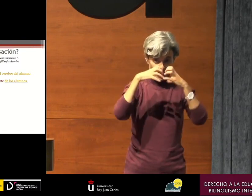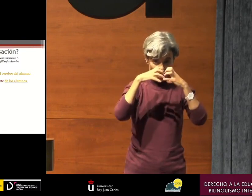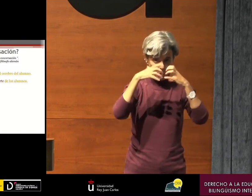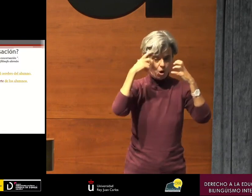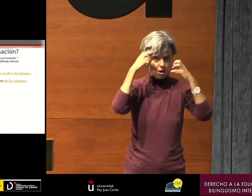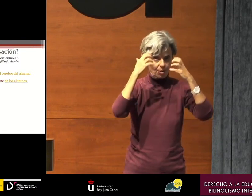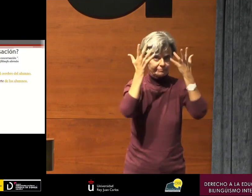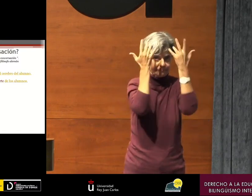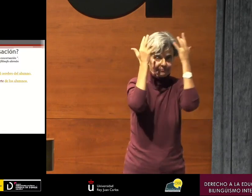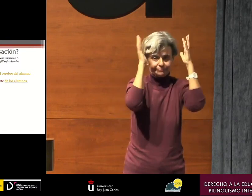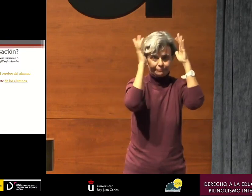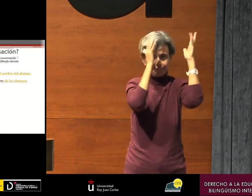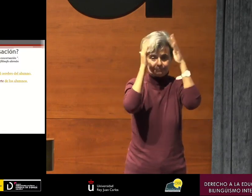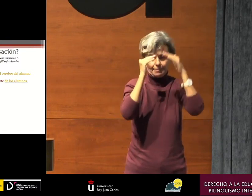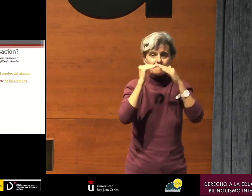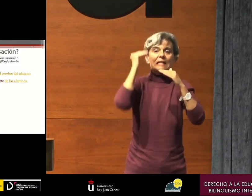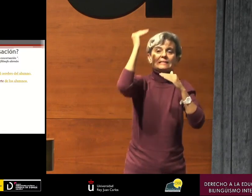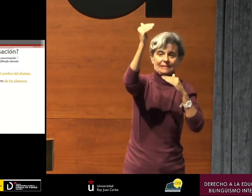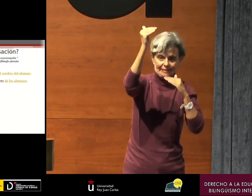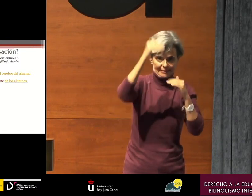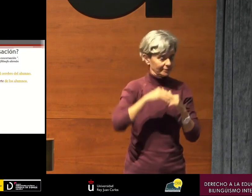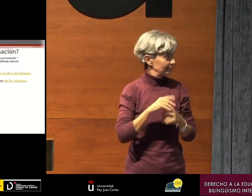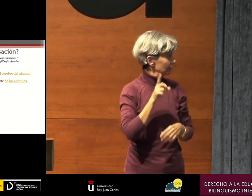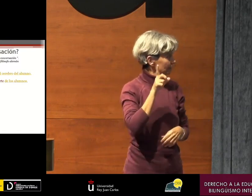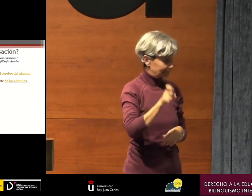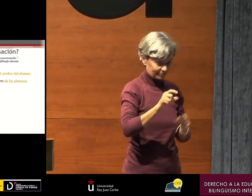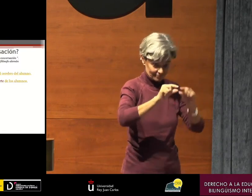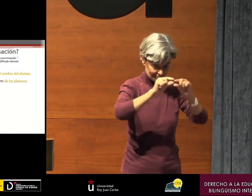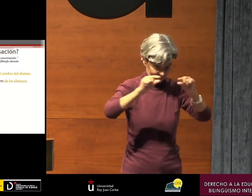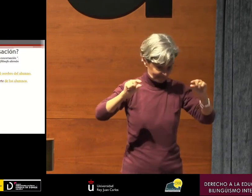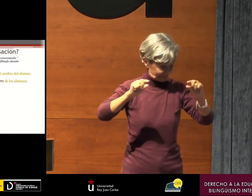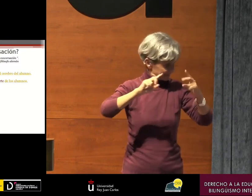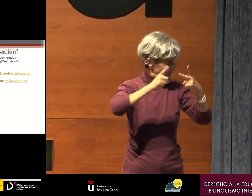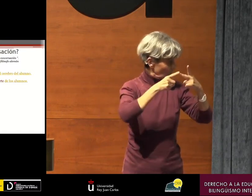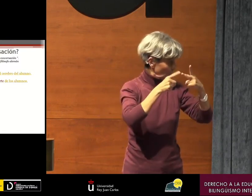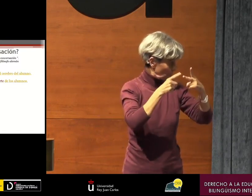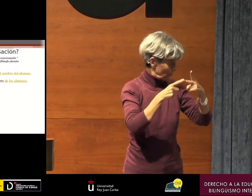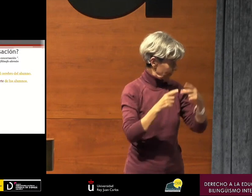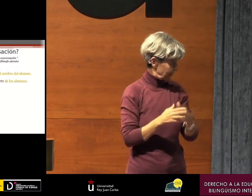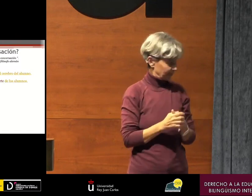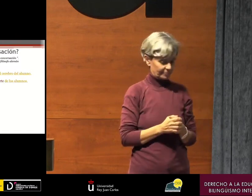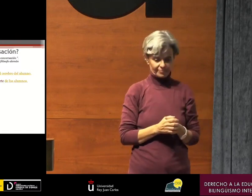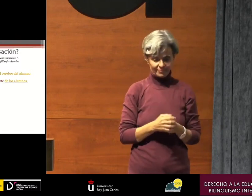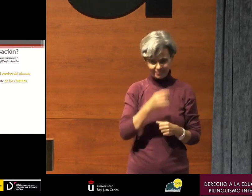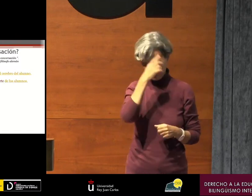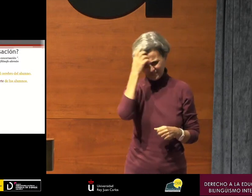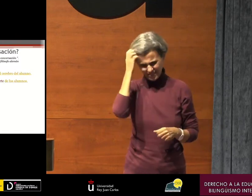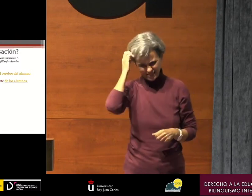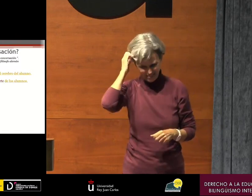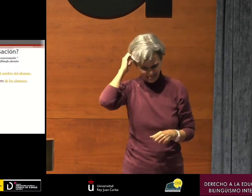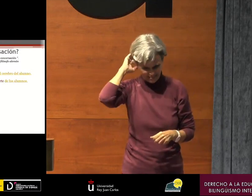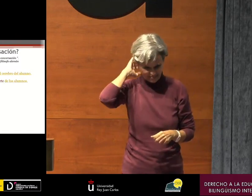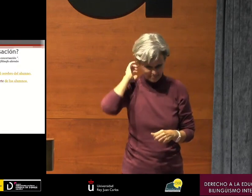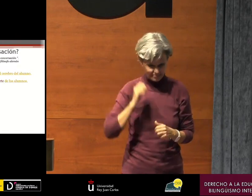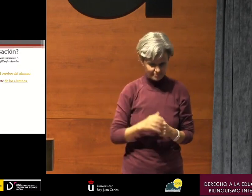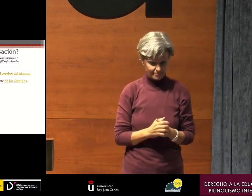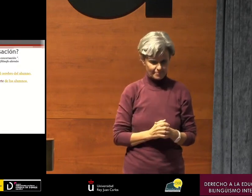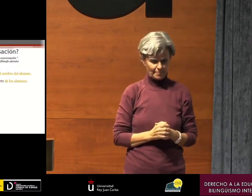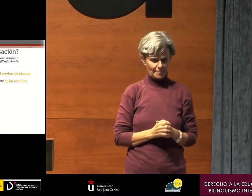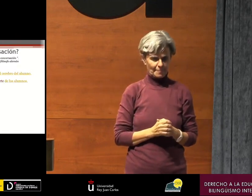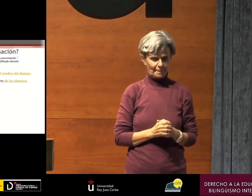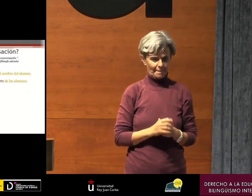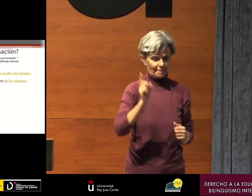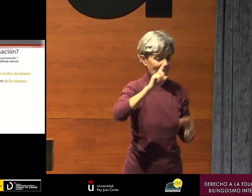Conversar con riqueza lingüística activa las neuronas del cerebro, genera una expansión cognitiva en el